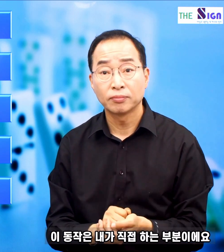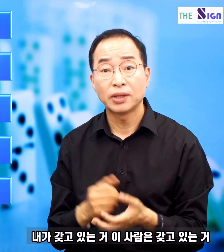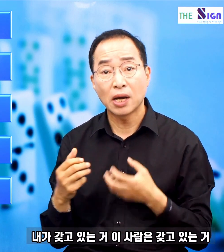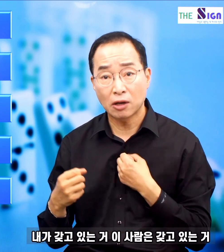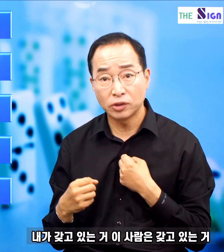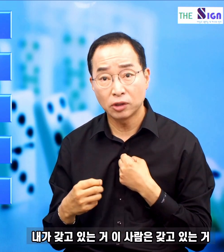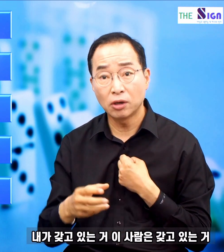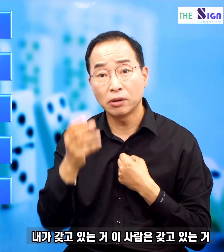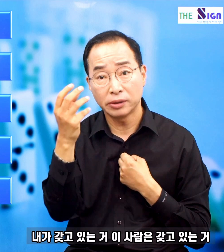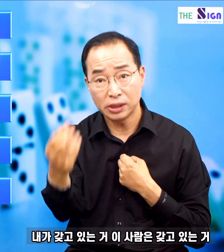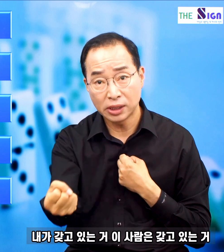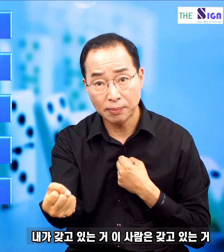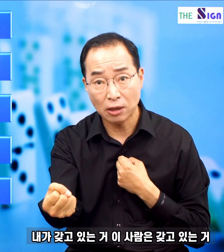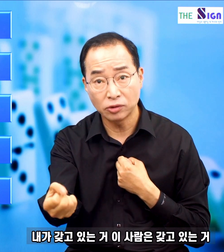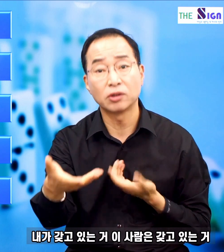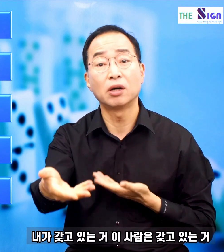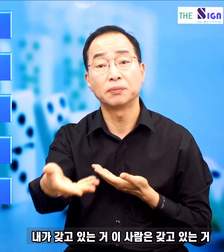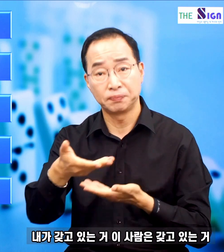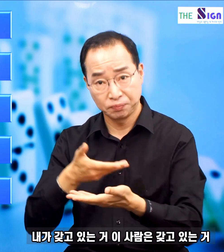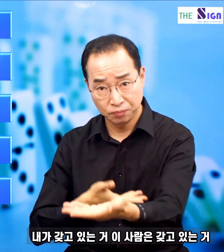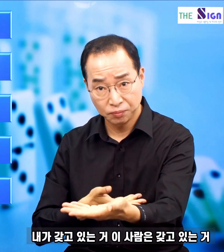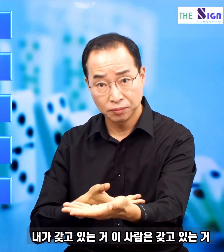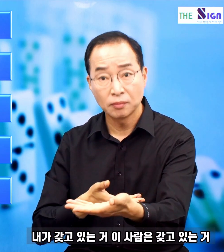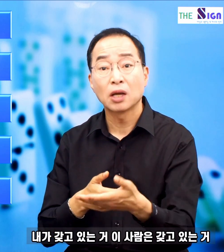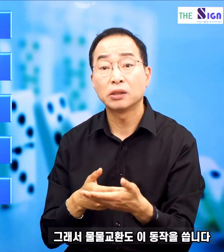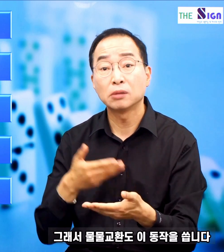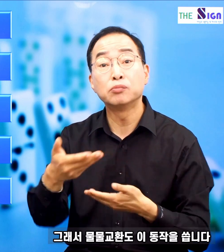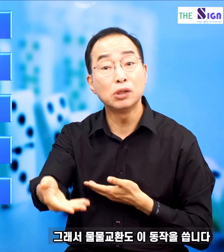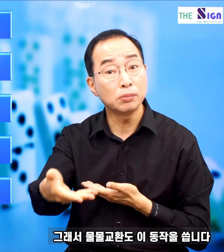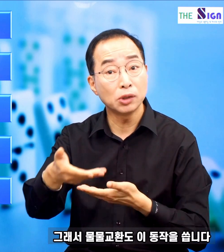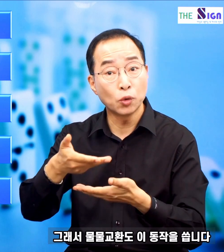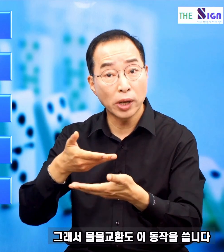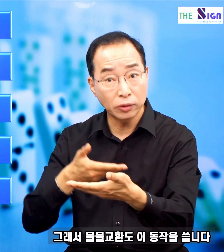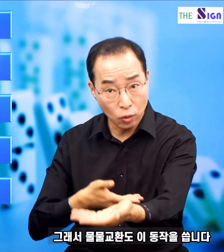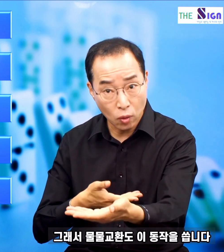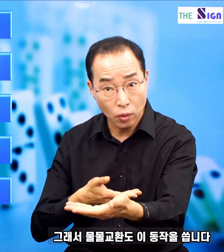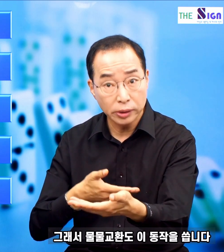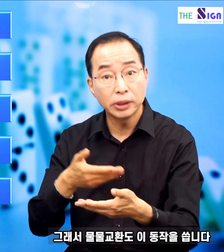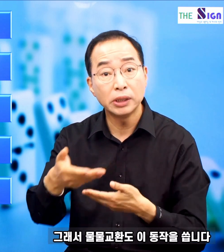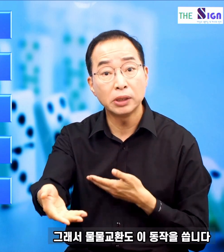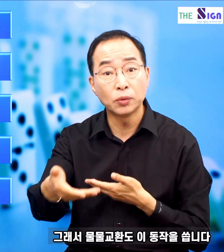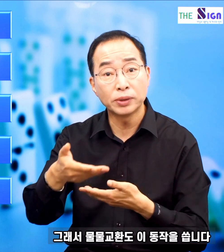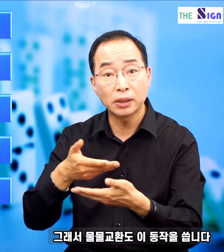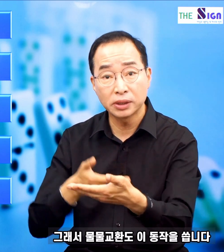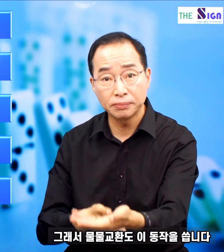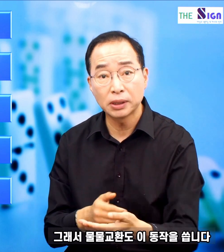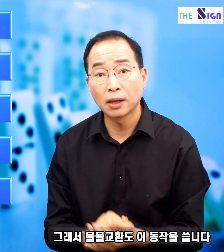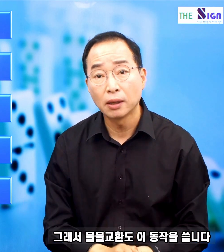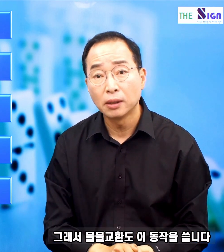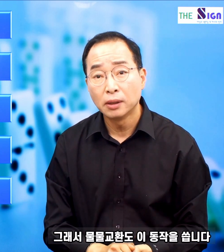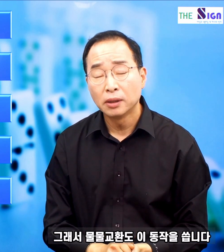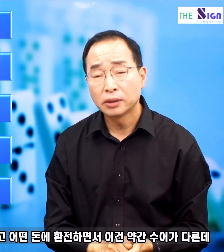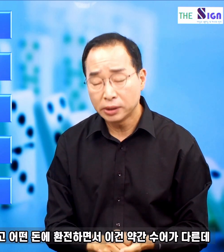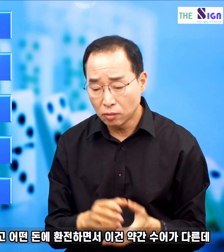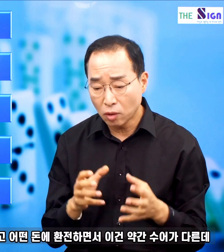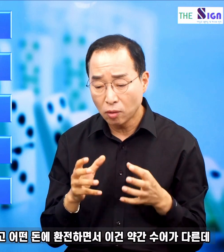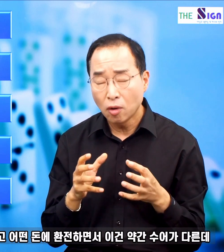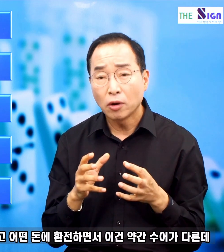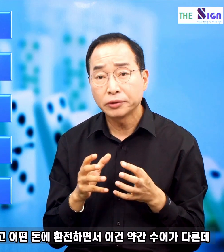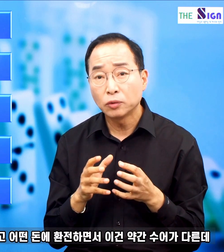내가 갖고 있는 거, 이 사람이 갖고 있는 거. 그래서 물물 교환도 이 동작을 씁니다. 그리고 어떤